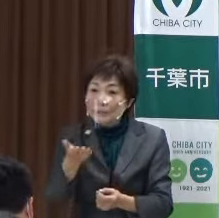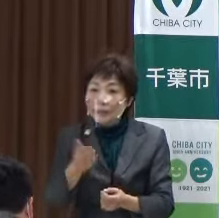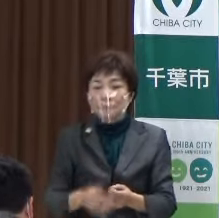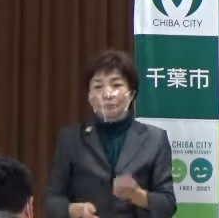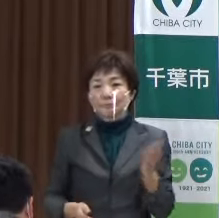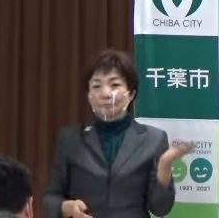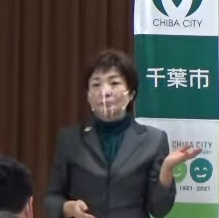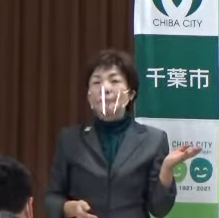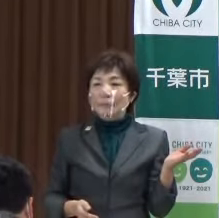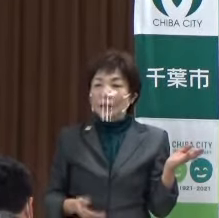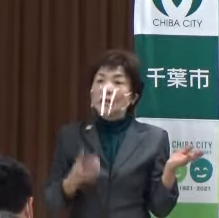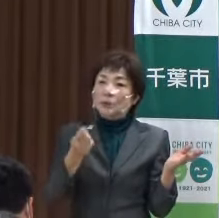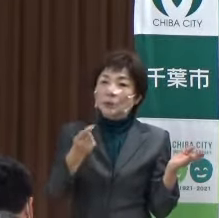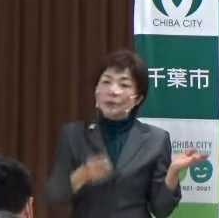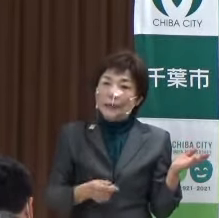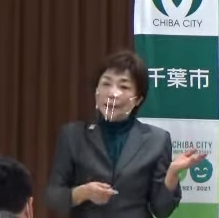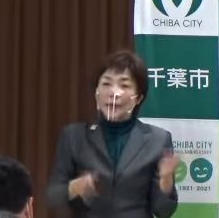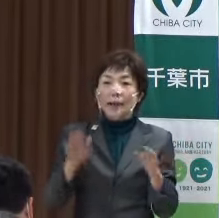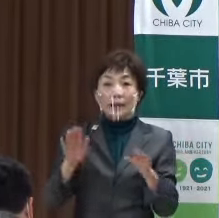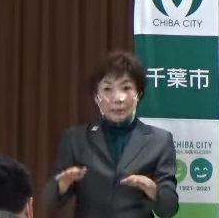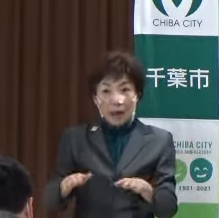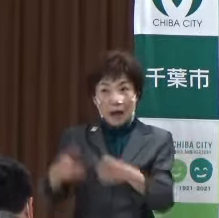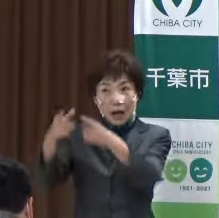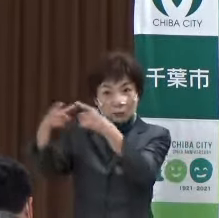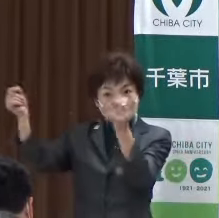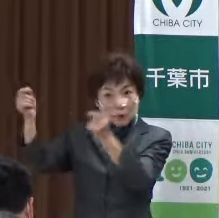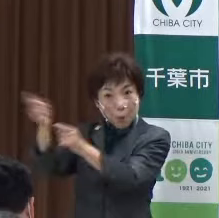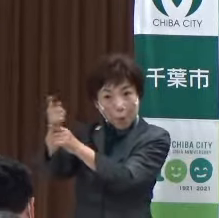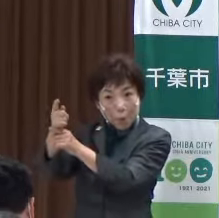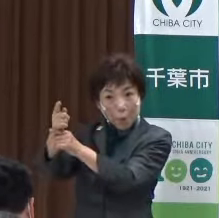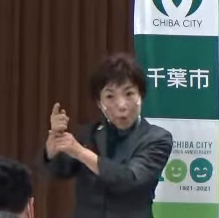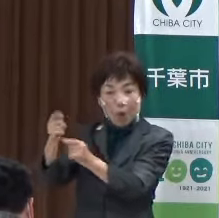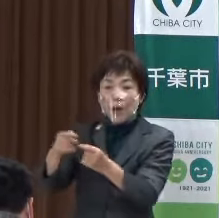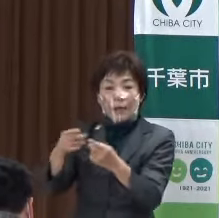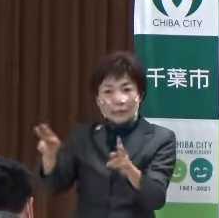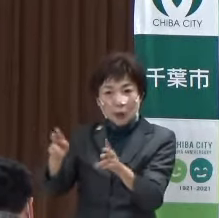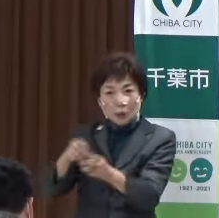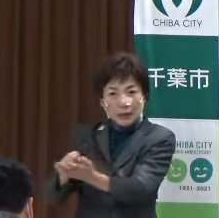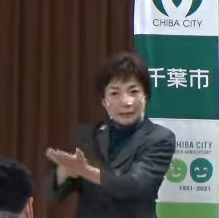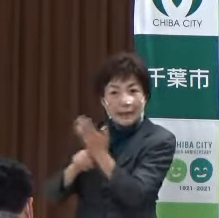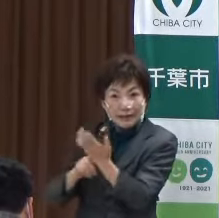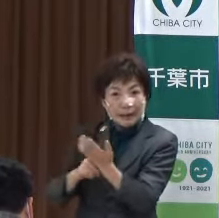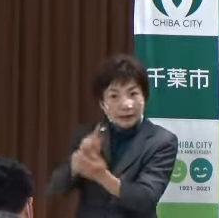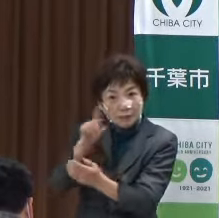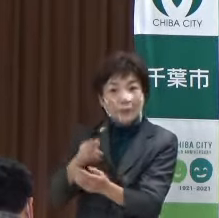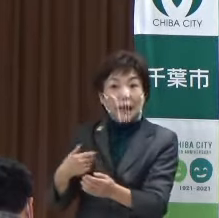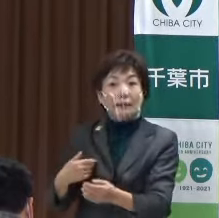思いますか。 そうですね、今、国の その宣言の方ですの話です